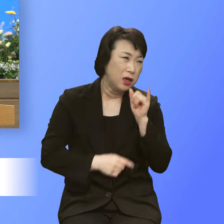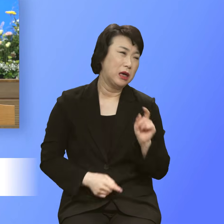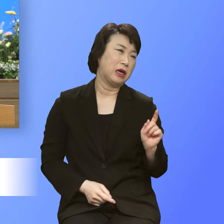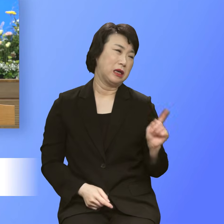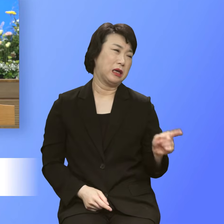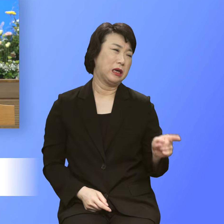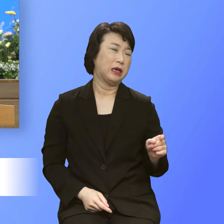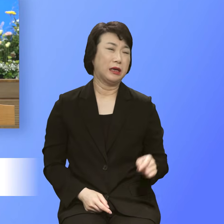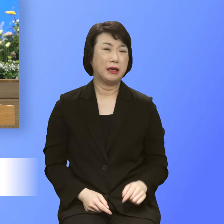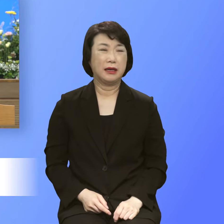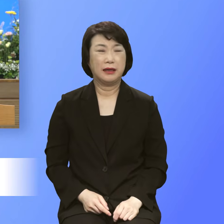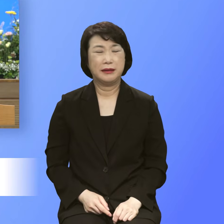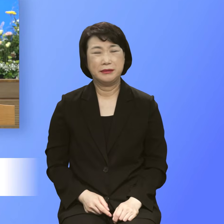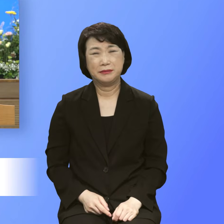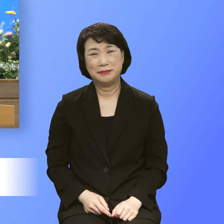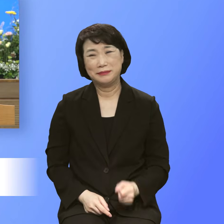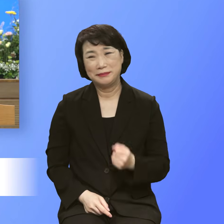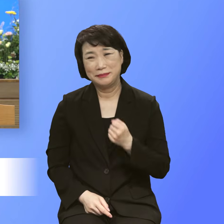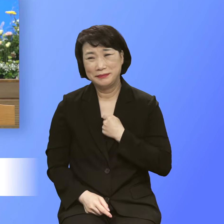우상으로 바꾸옵니다.